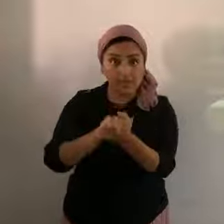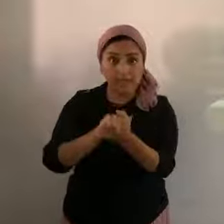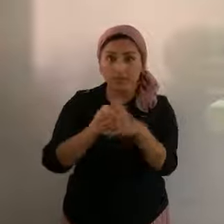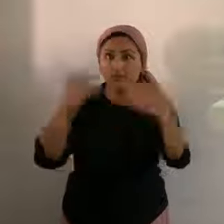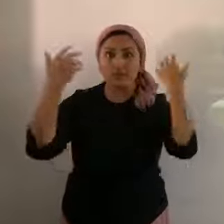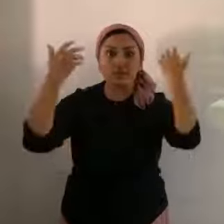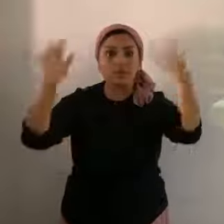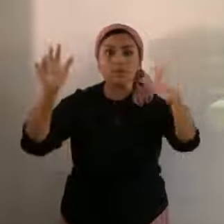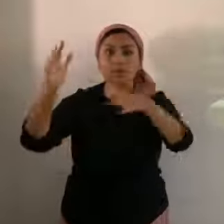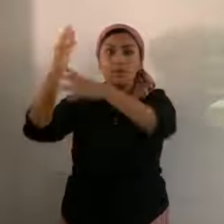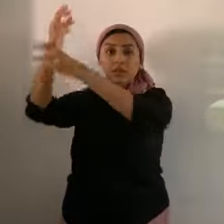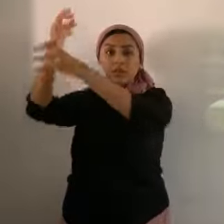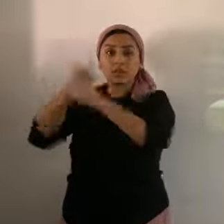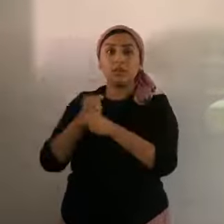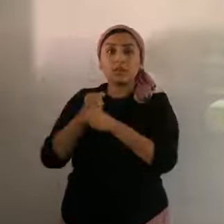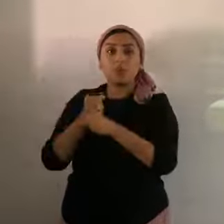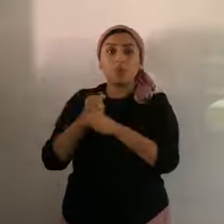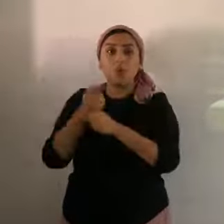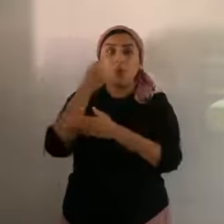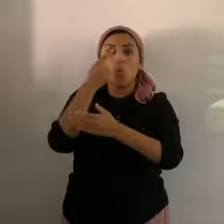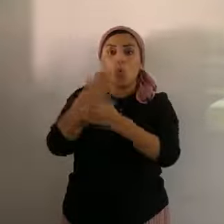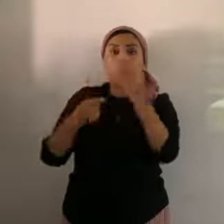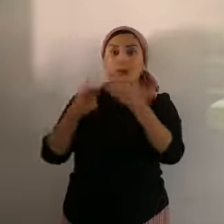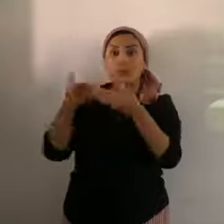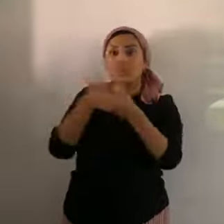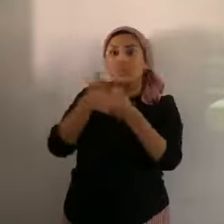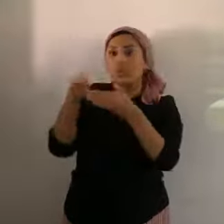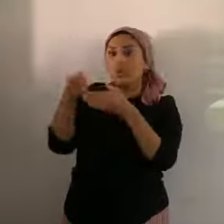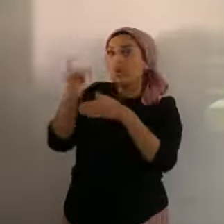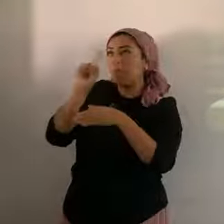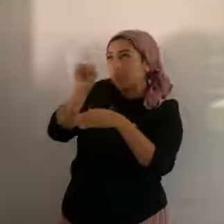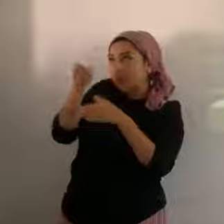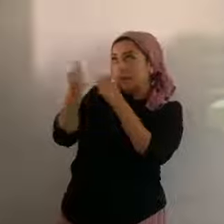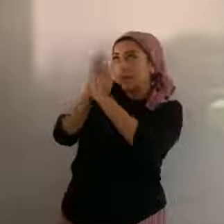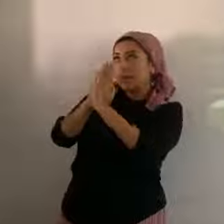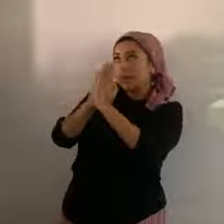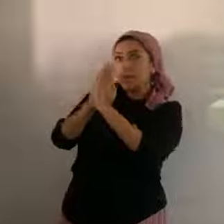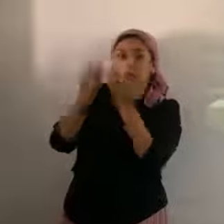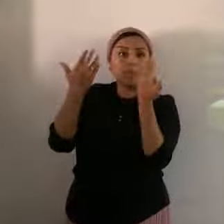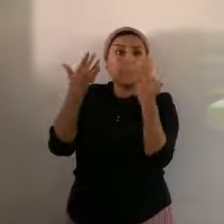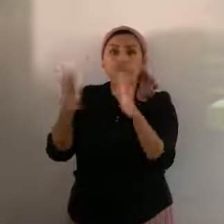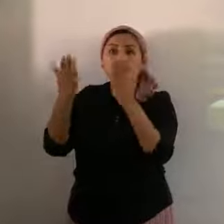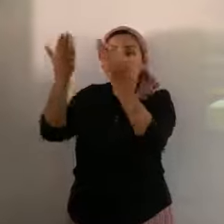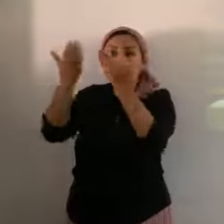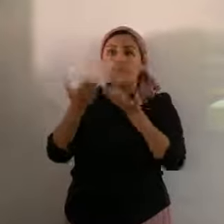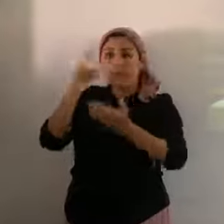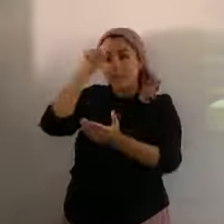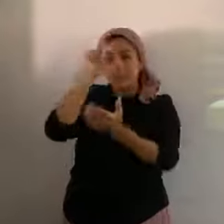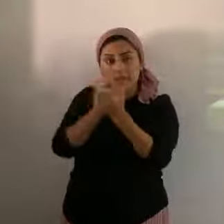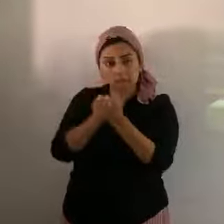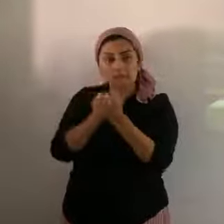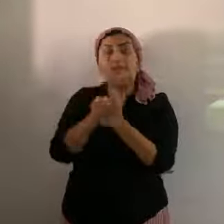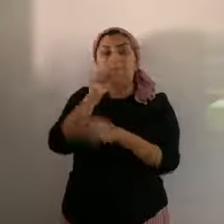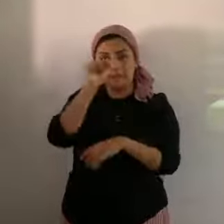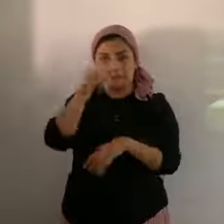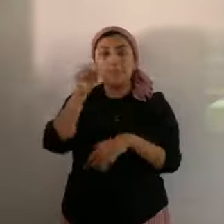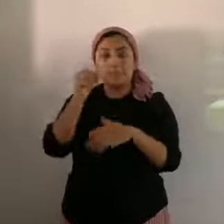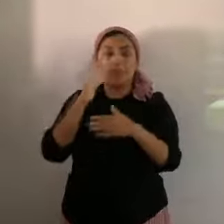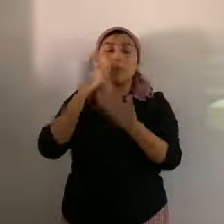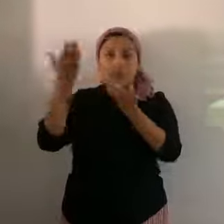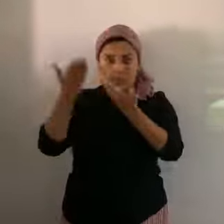sido recibido lo que se ha pedido. Creer que ya se ha recibido lo que se ha pedido. Y sí,